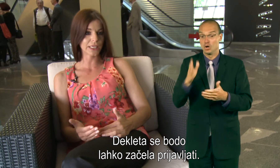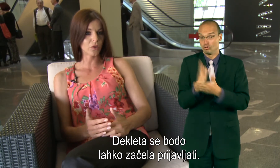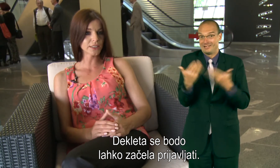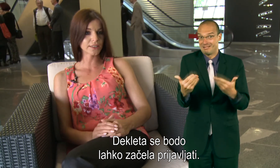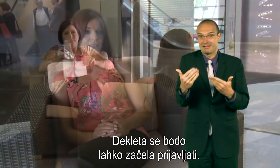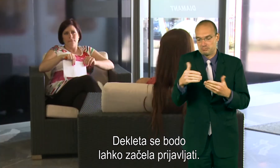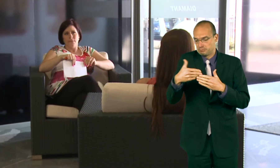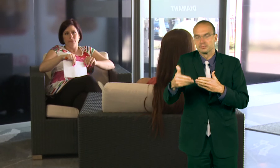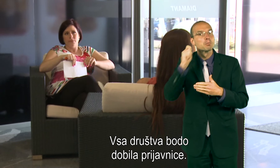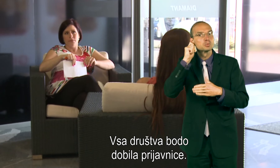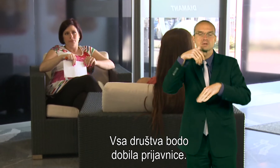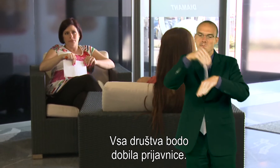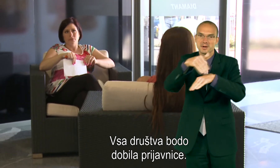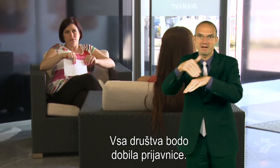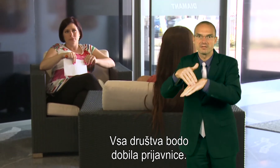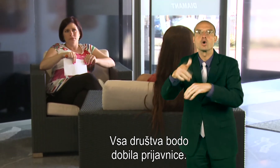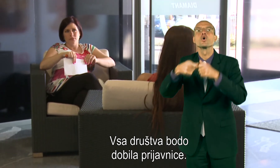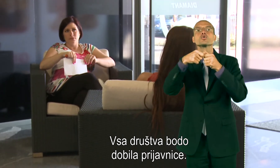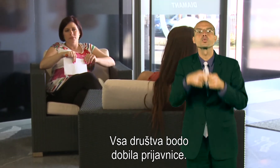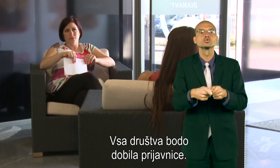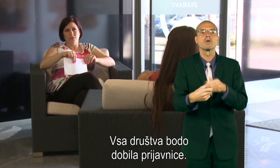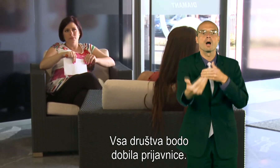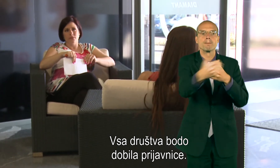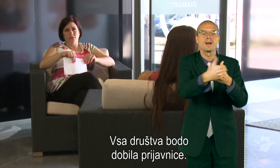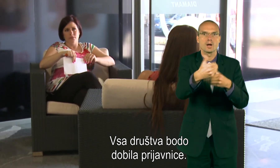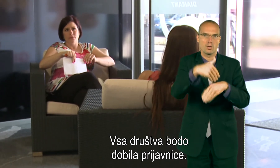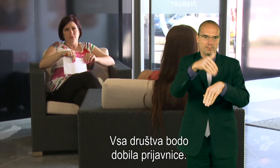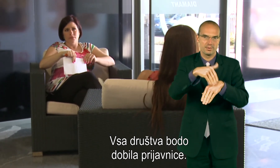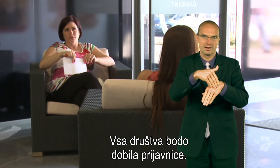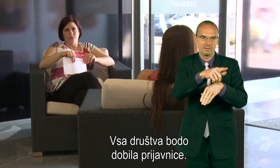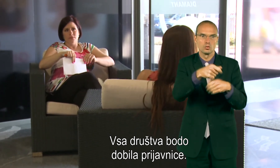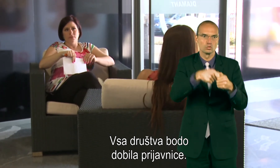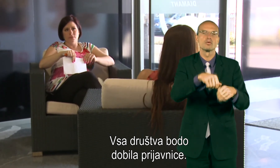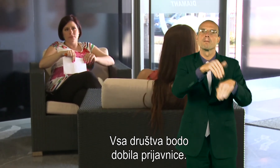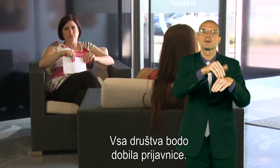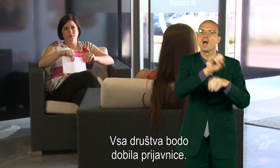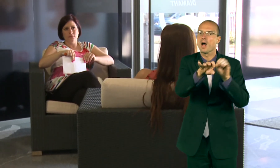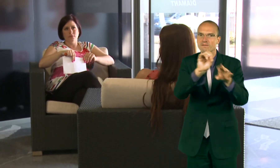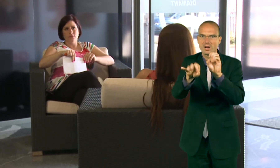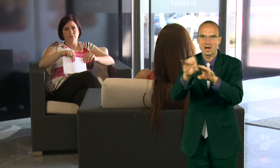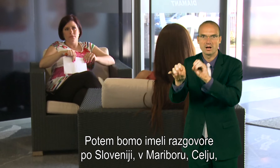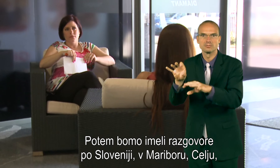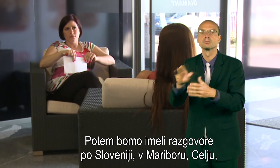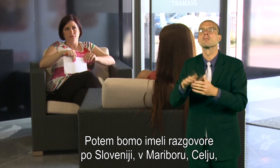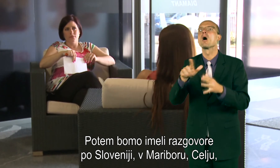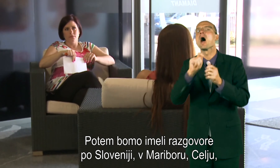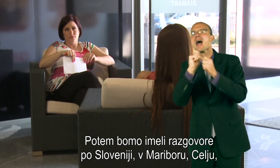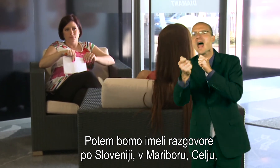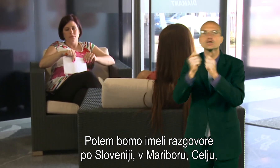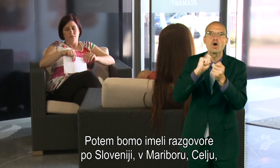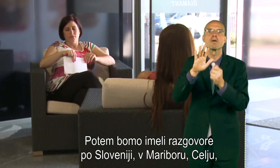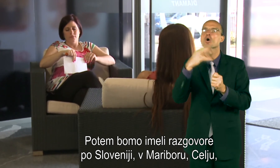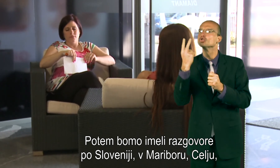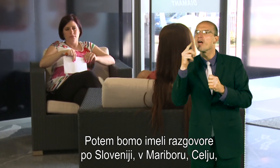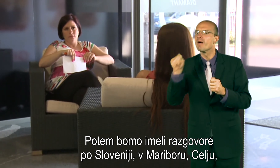začela prijavljati, a ne? Po vseh društvih bojo šle prijavnice, ker bojo društva najprej poslale prijavnice. Potem bomo imeli razgovore